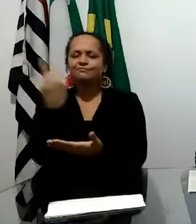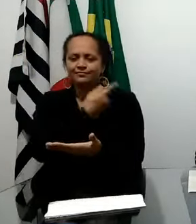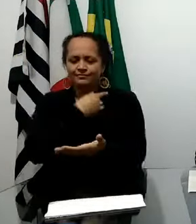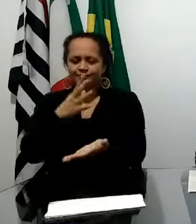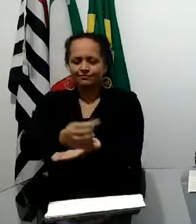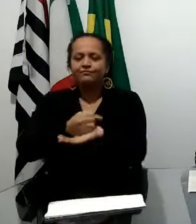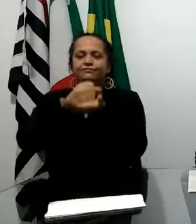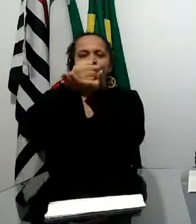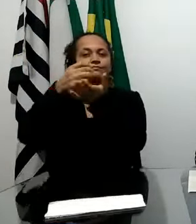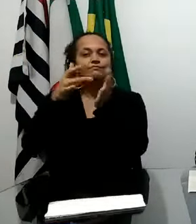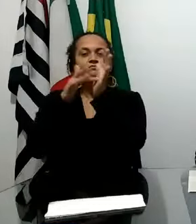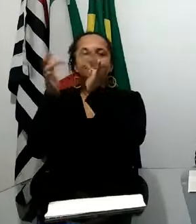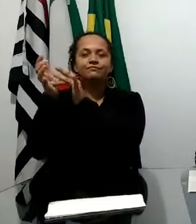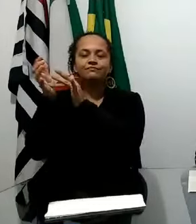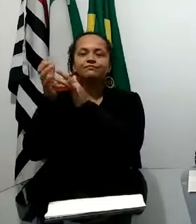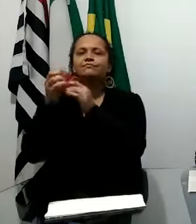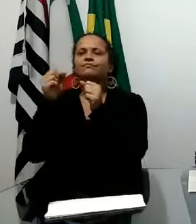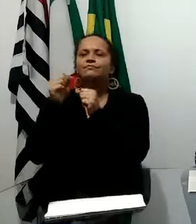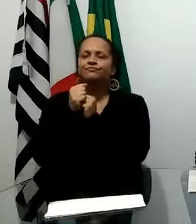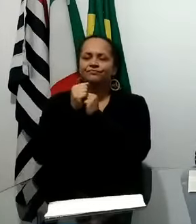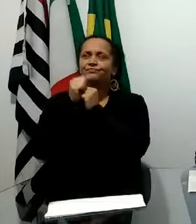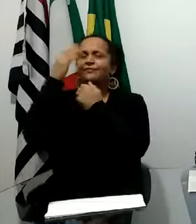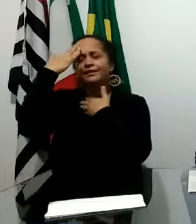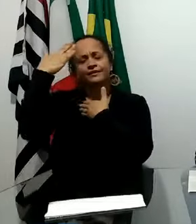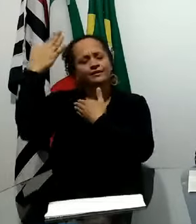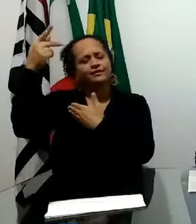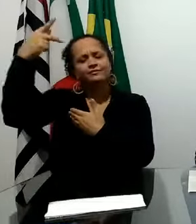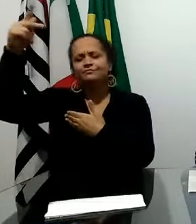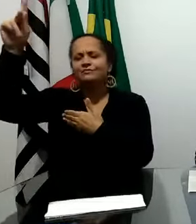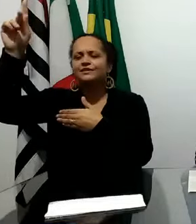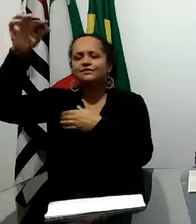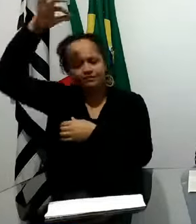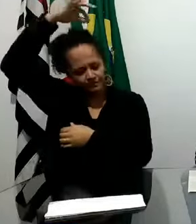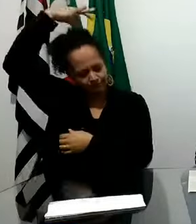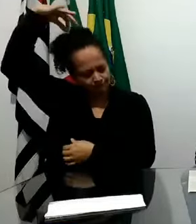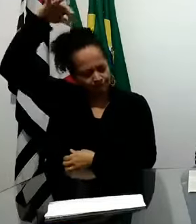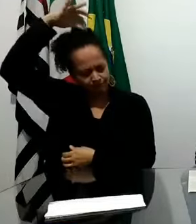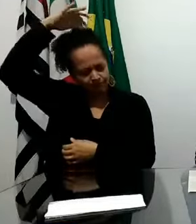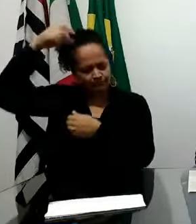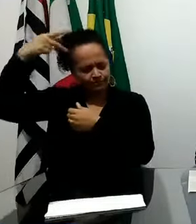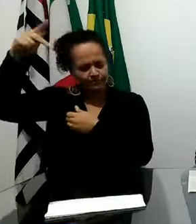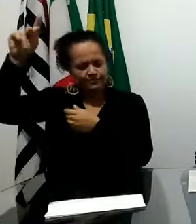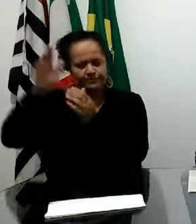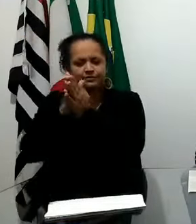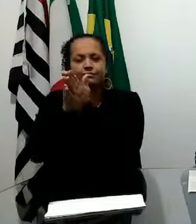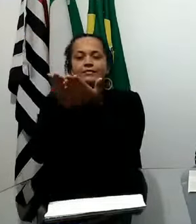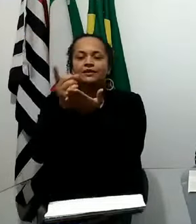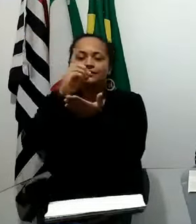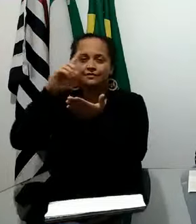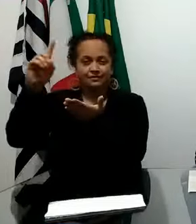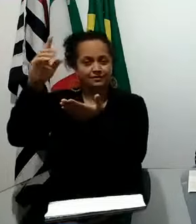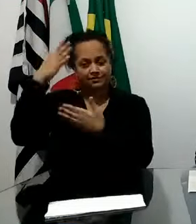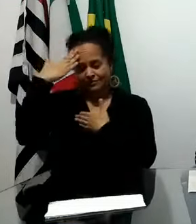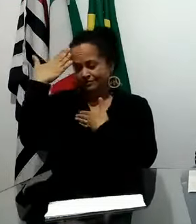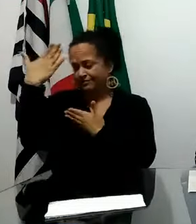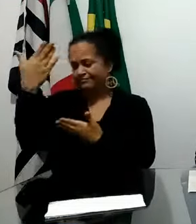damos graças, Pai, pelo teu glorioso Espírito, a tua santa palavra, te agradecemos porque o Senhor é bom em